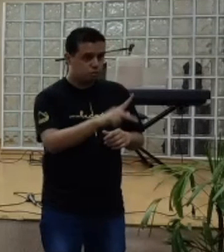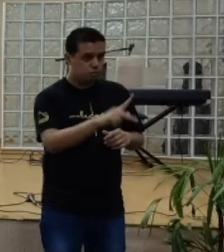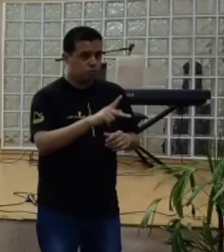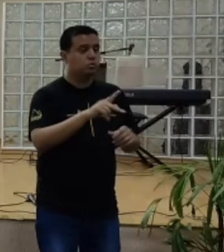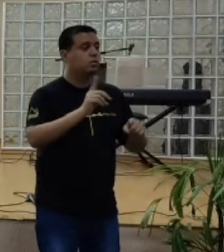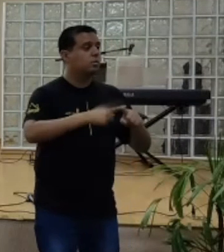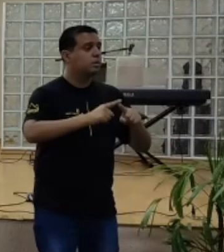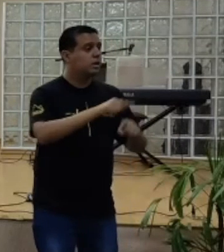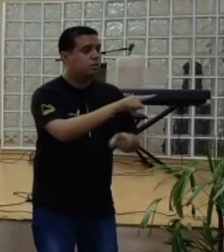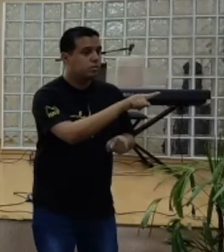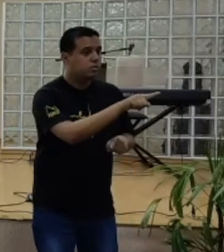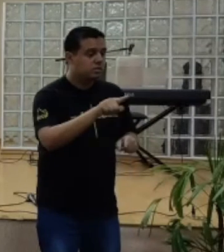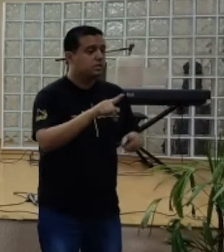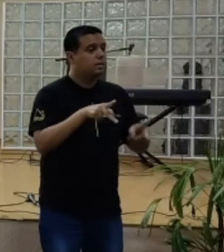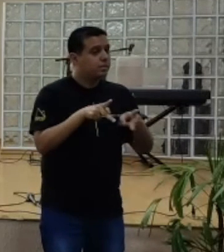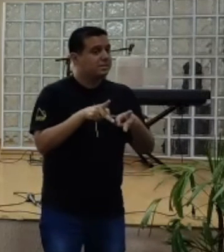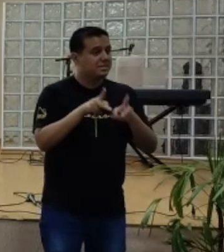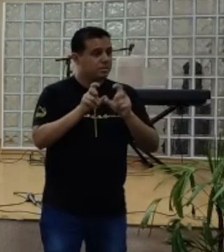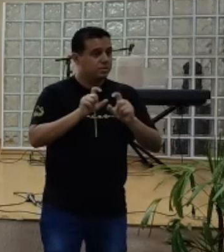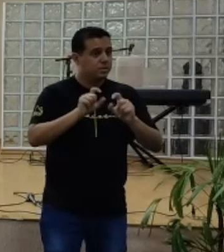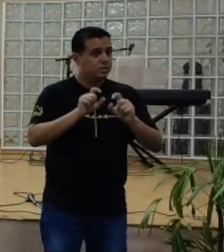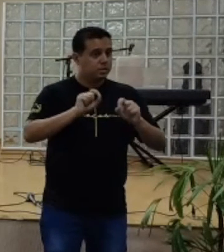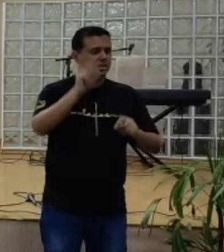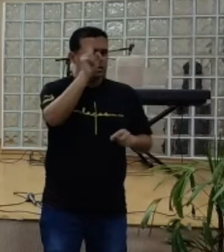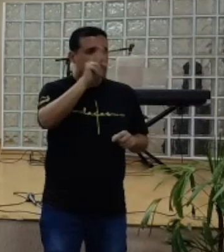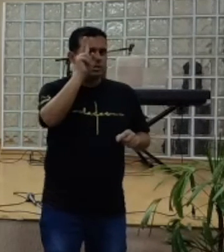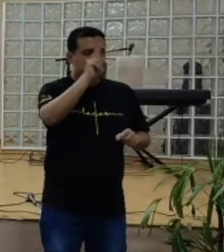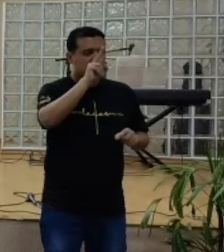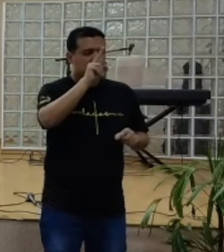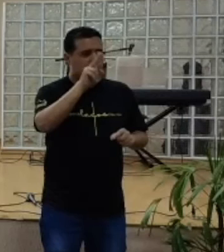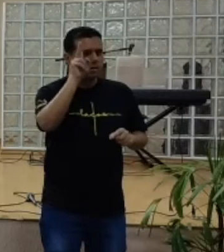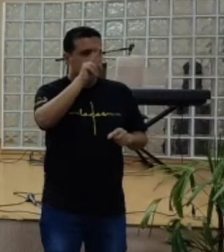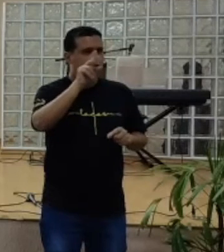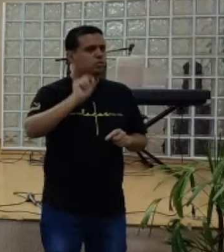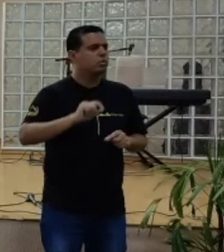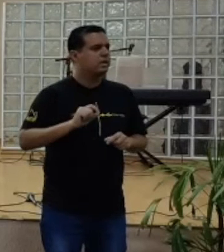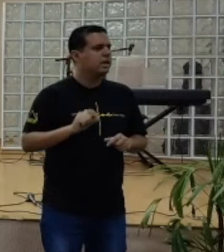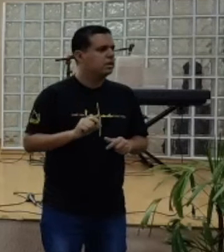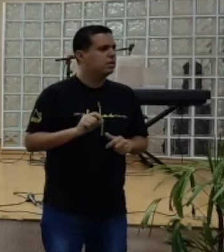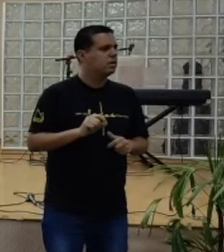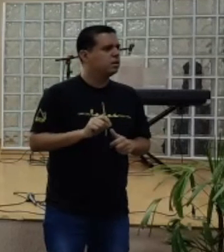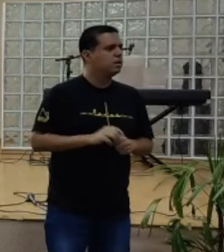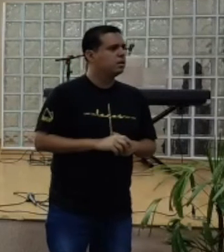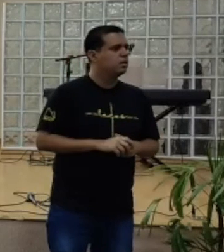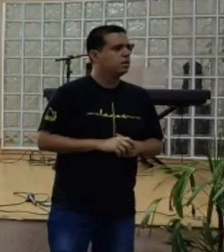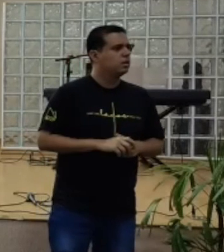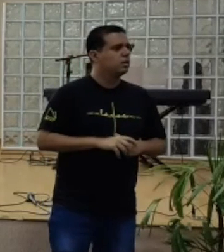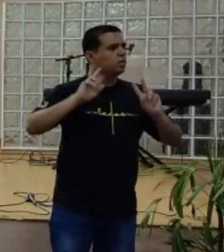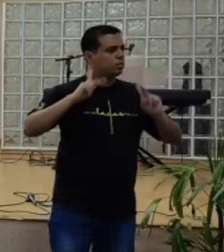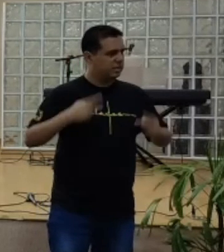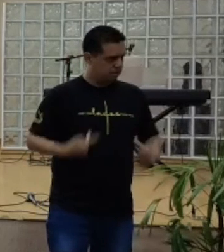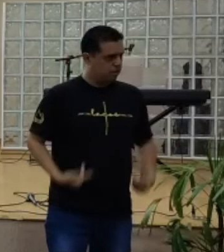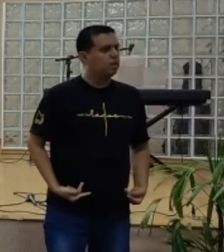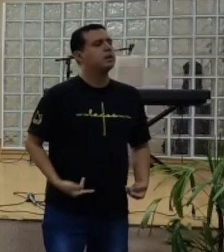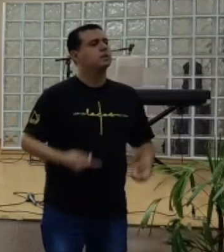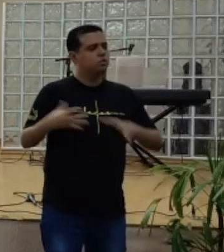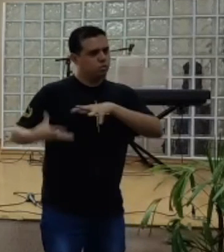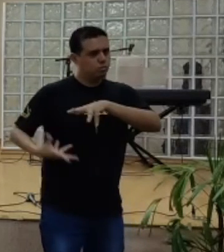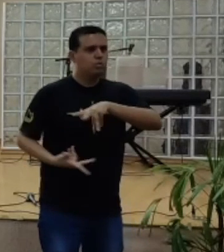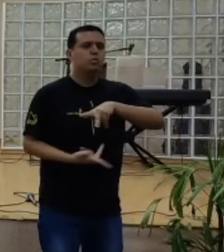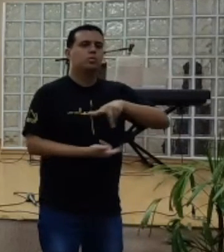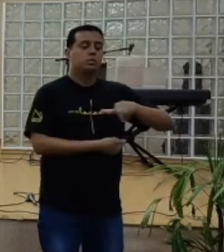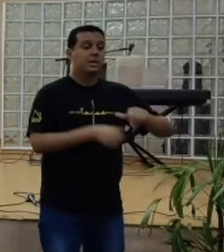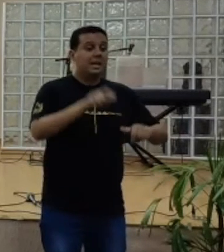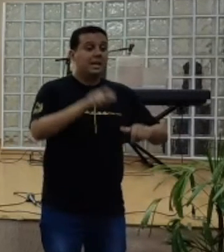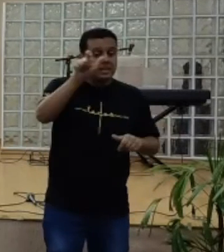que é a história de muito tempo da humanidade. Quem faz o bem, recebe a paga pelo